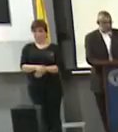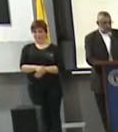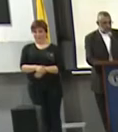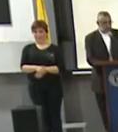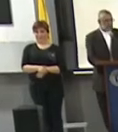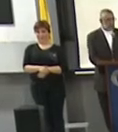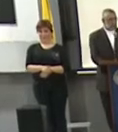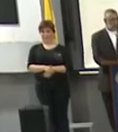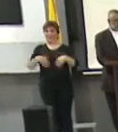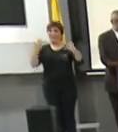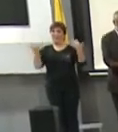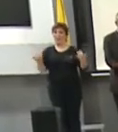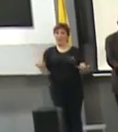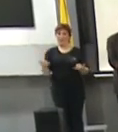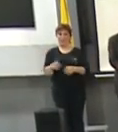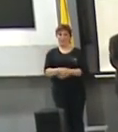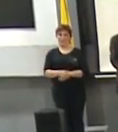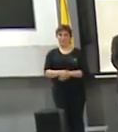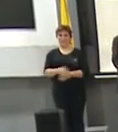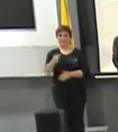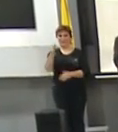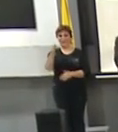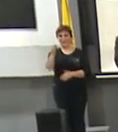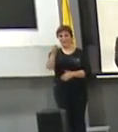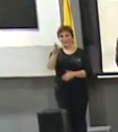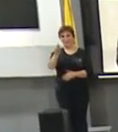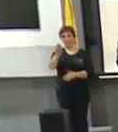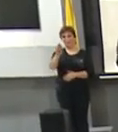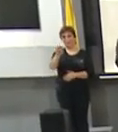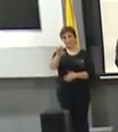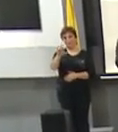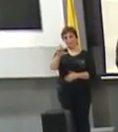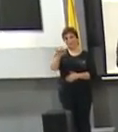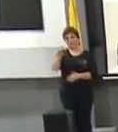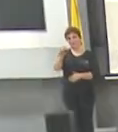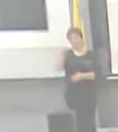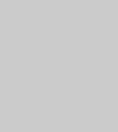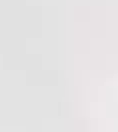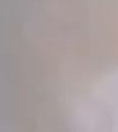continúan torbellino de mi tierra